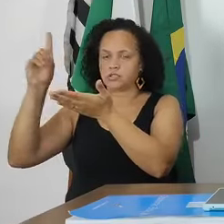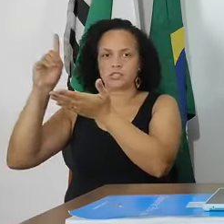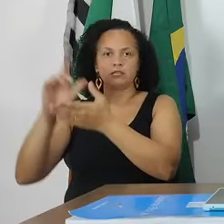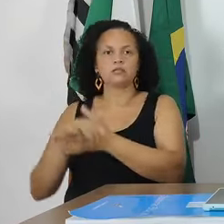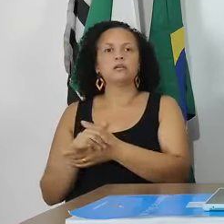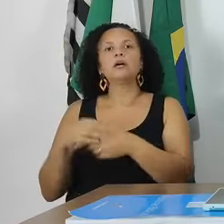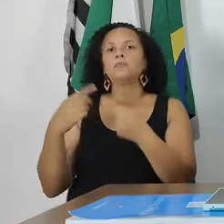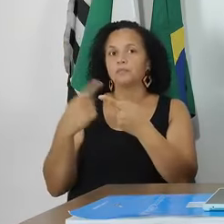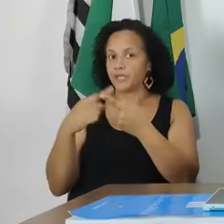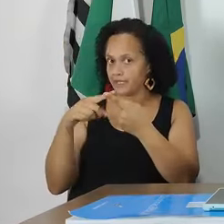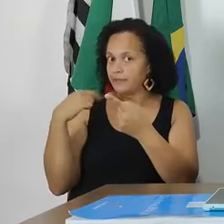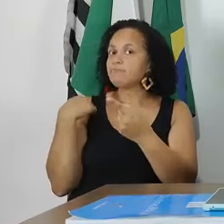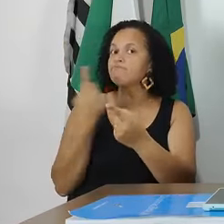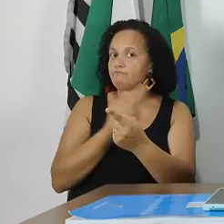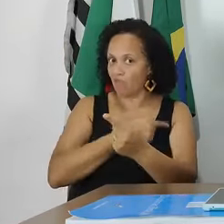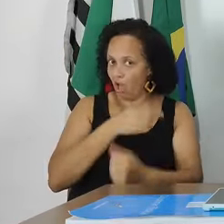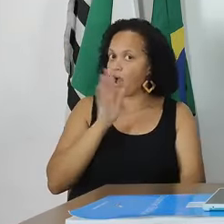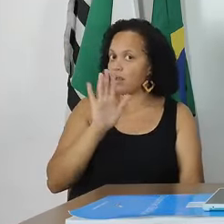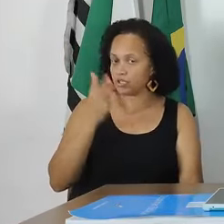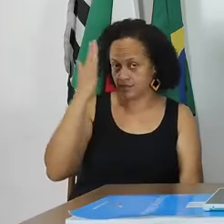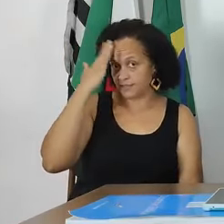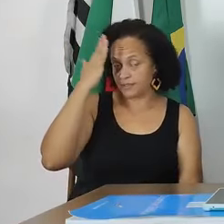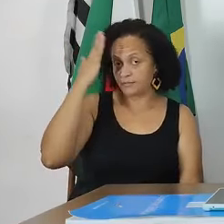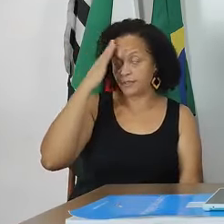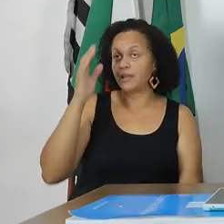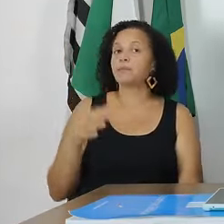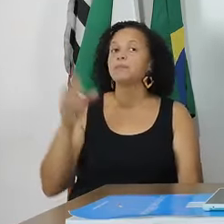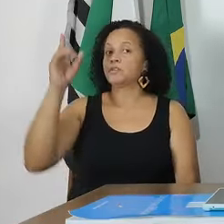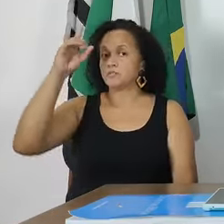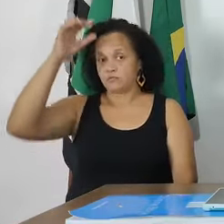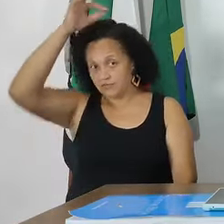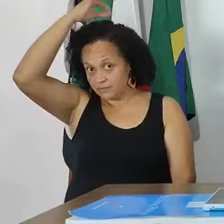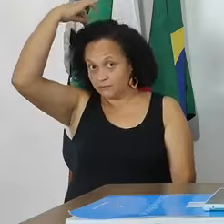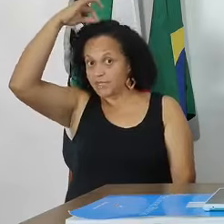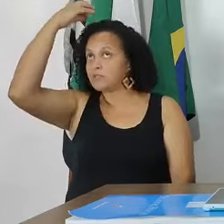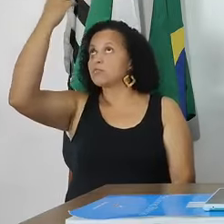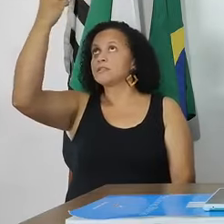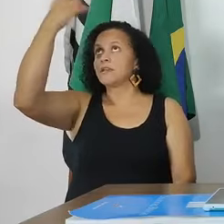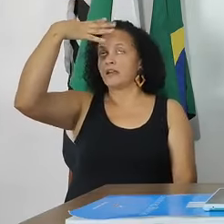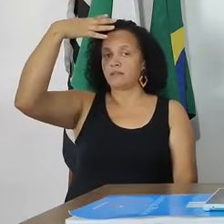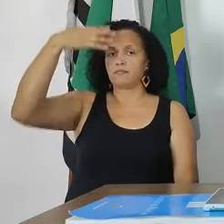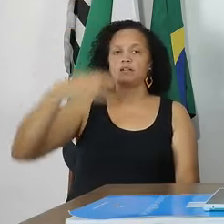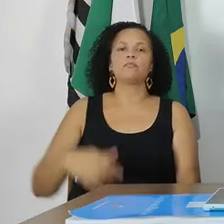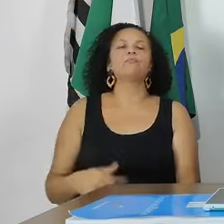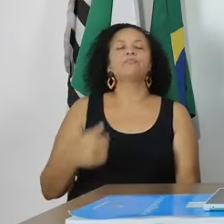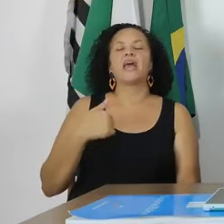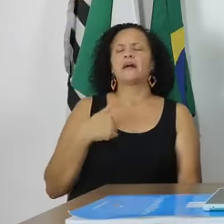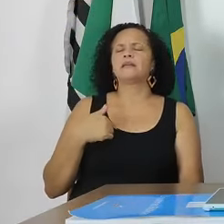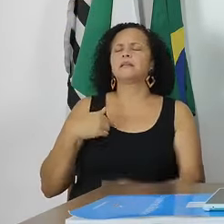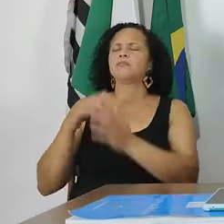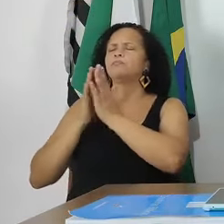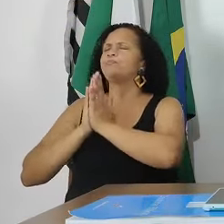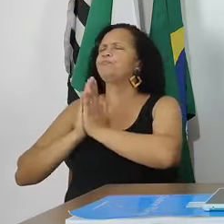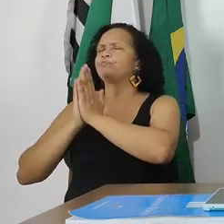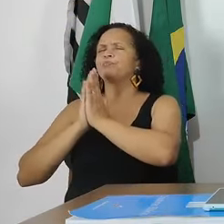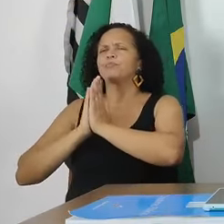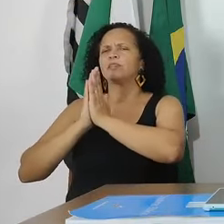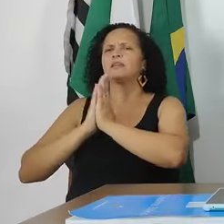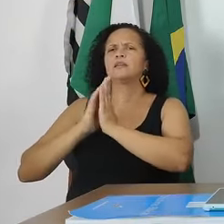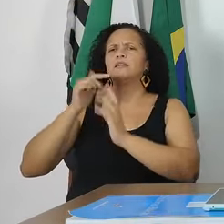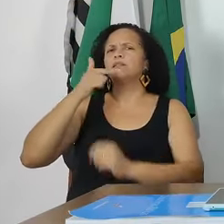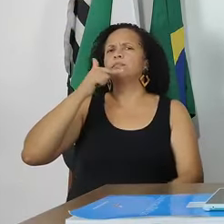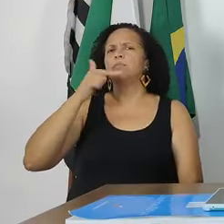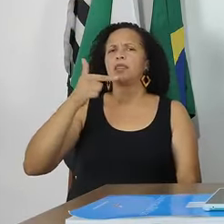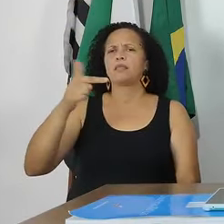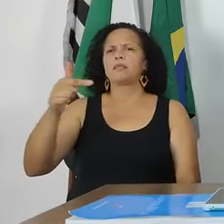tem guardado em nós, né? A revelação vem, aí o Espírito Santo, aí eu fui orar em línguas, eu fui pedir perdão, falei, Senhor,